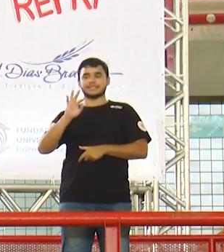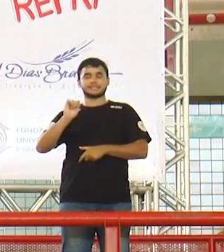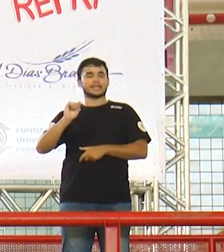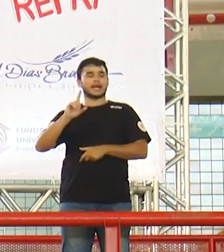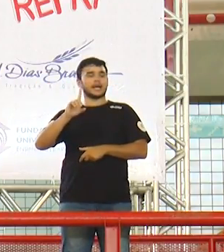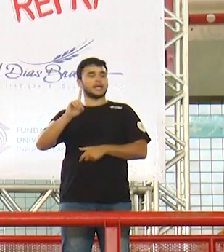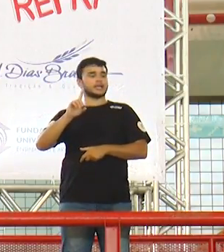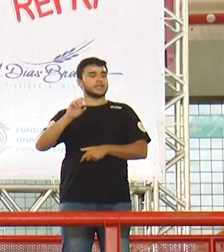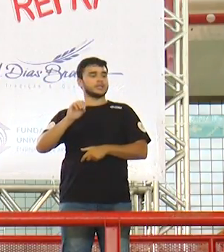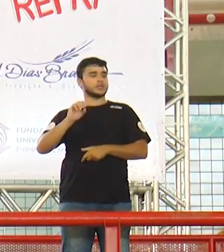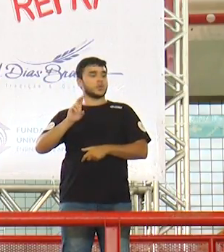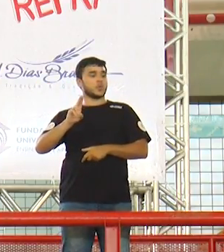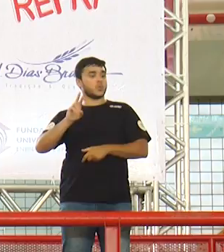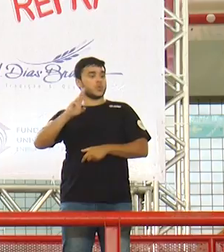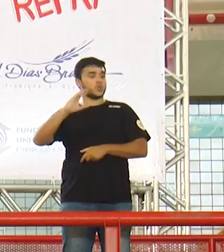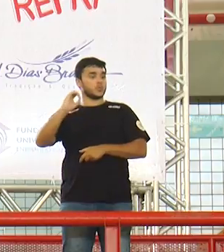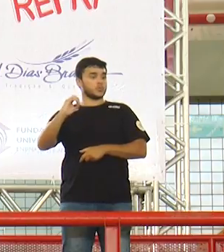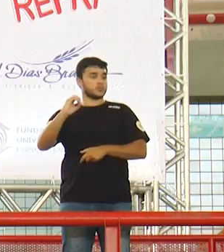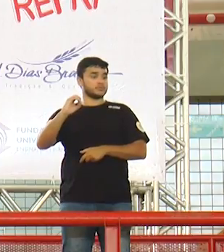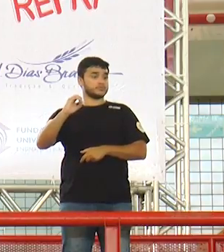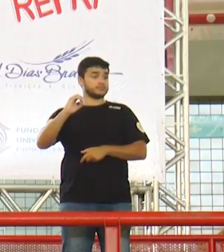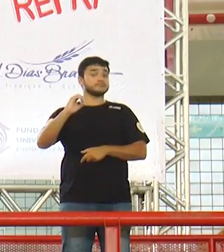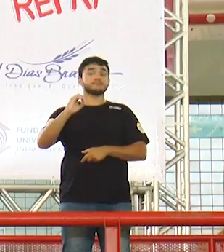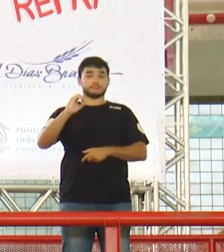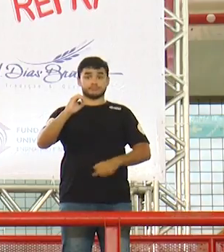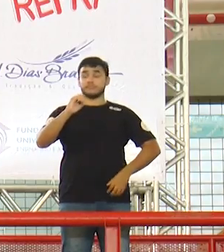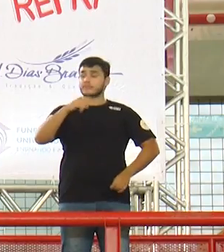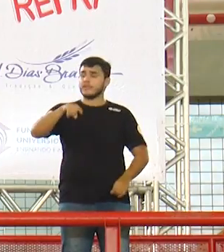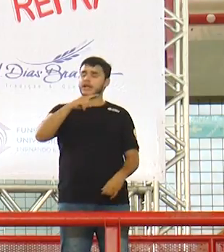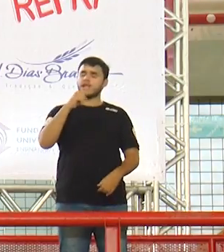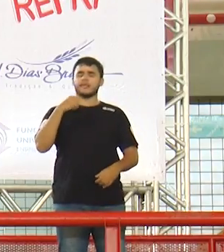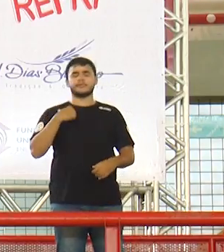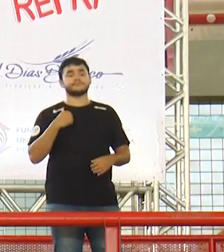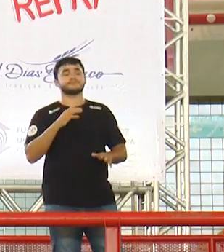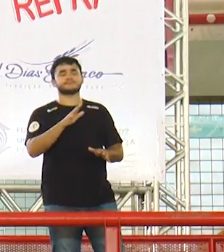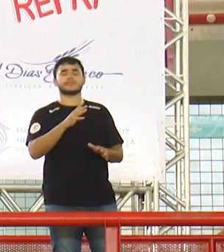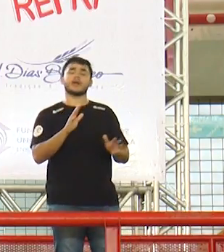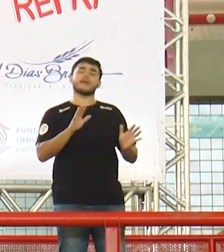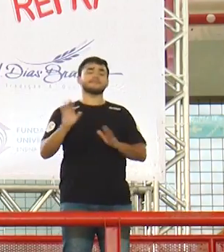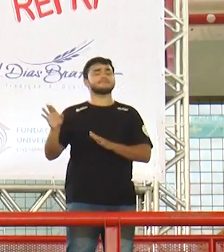Pessoas antes de vir aqui para a Academia Enem, passei